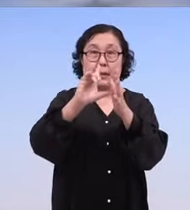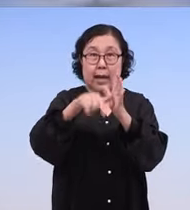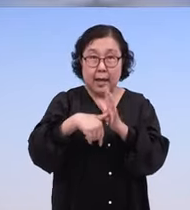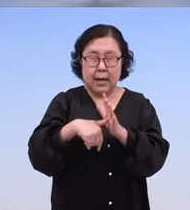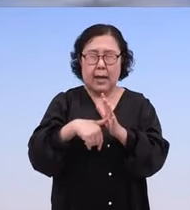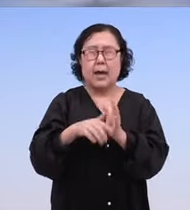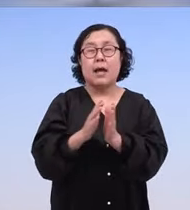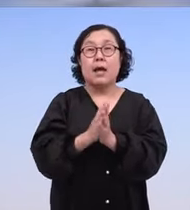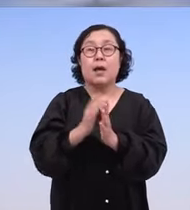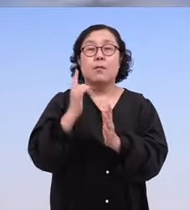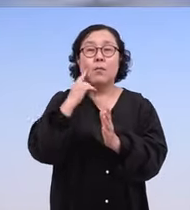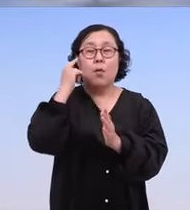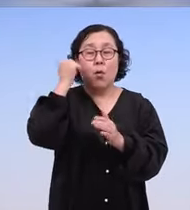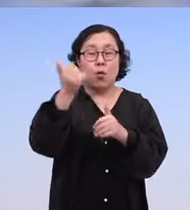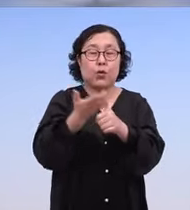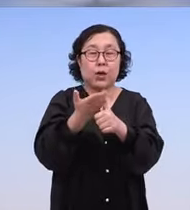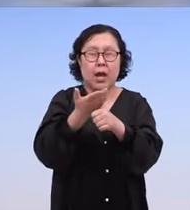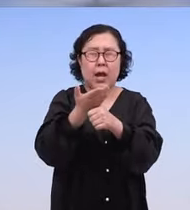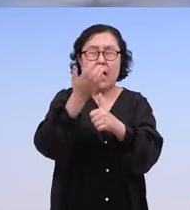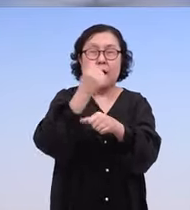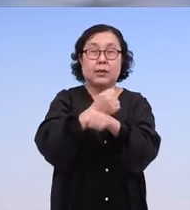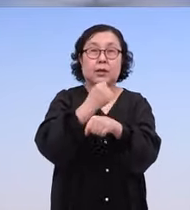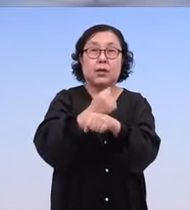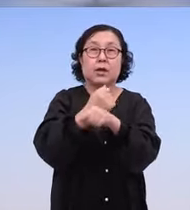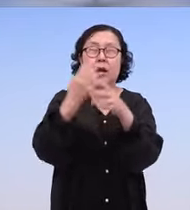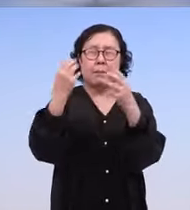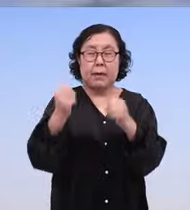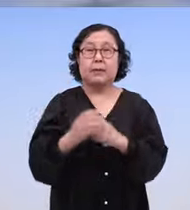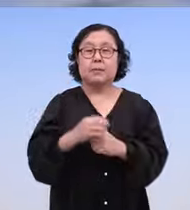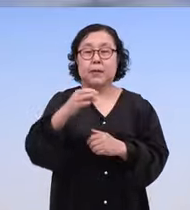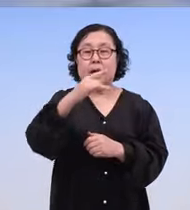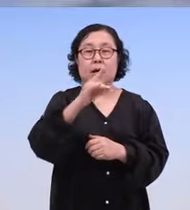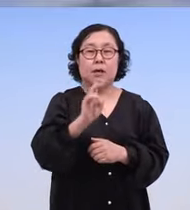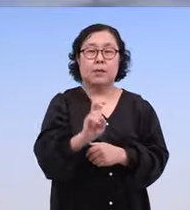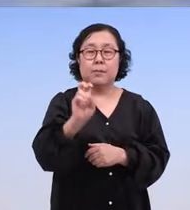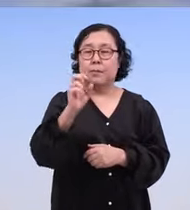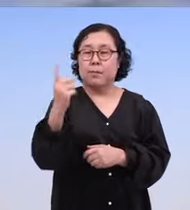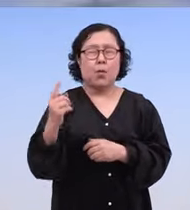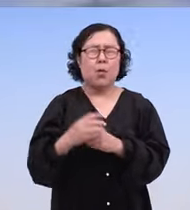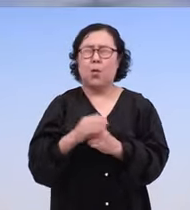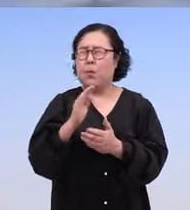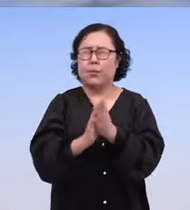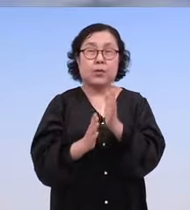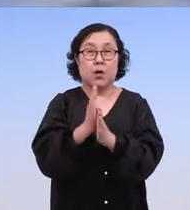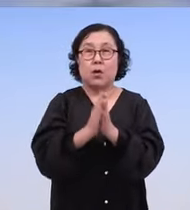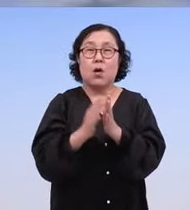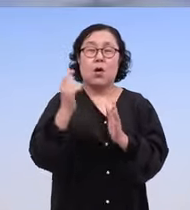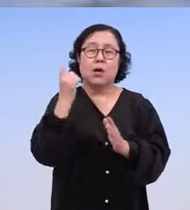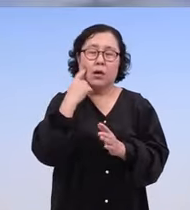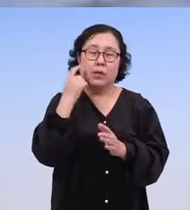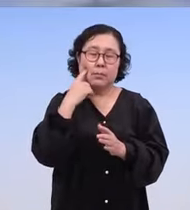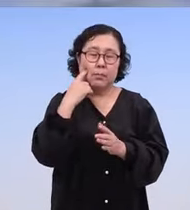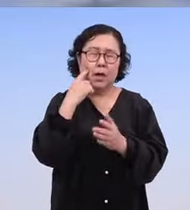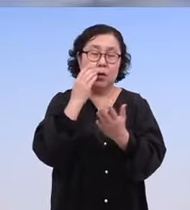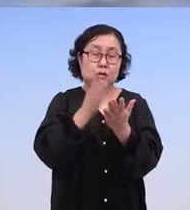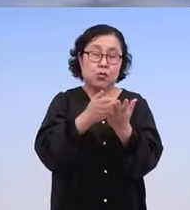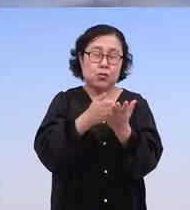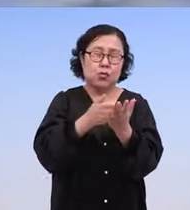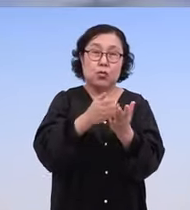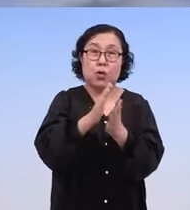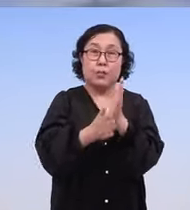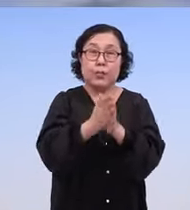모릅니다. 그때 무슨 뭐 가짜 뉴스가 있겠습니까? 모함하는 뭐가 있겠습니까? 그냥